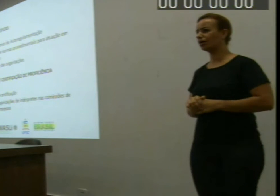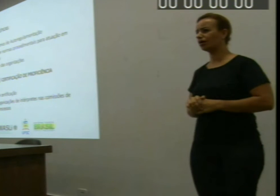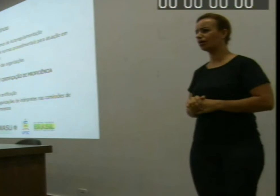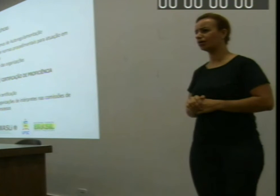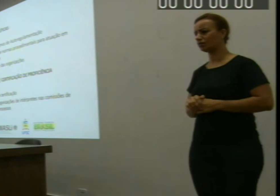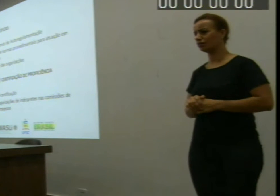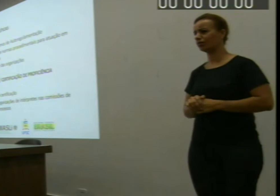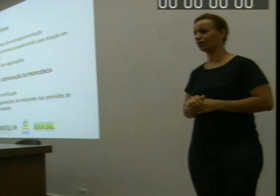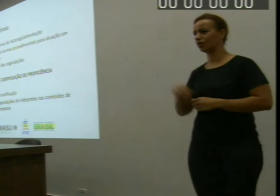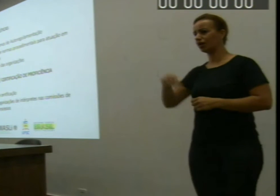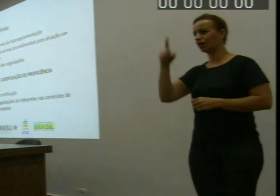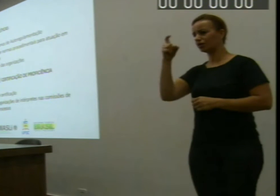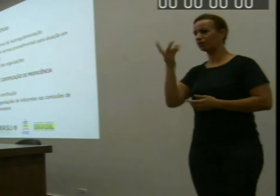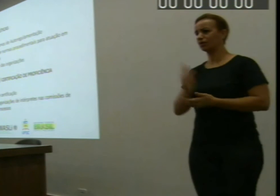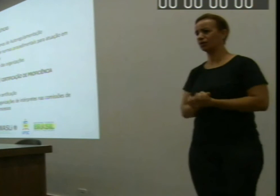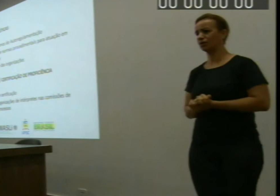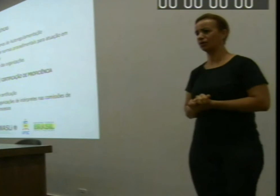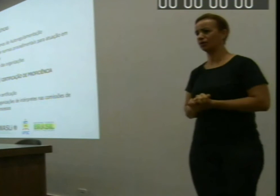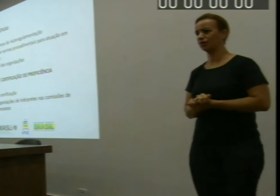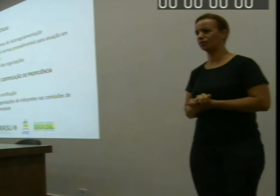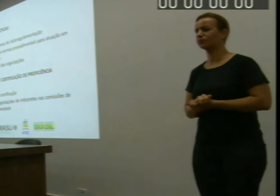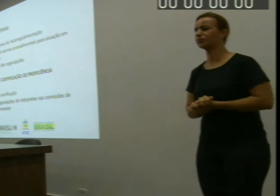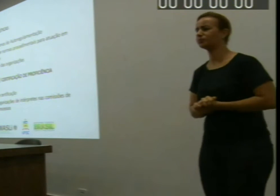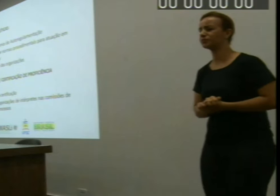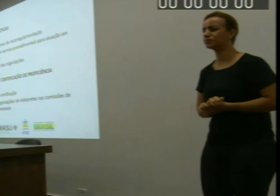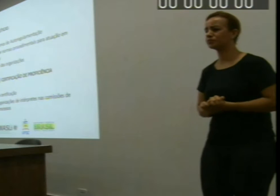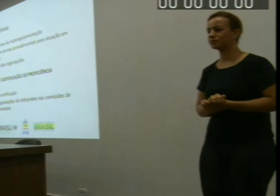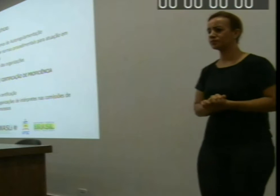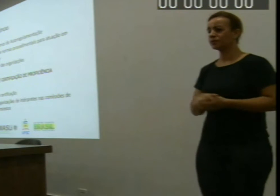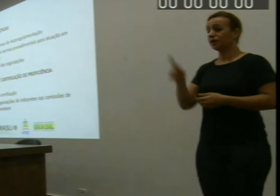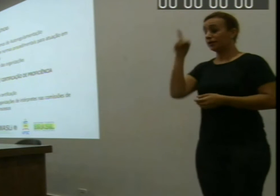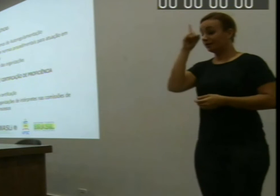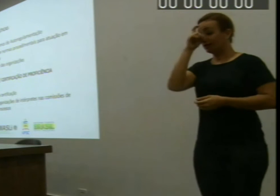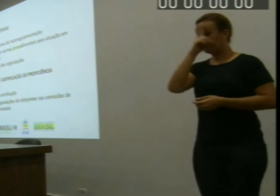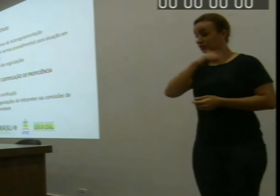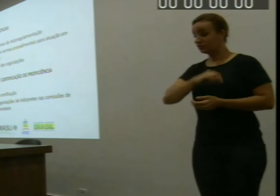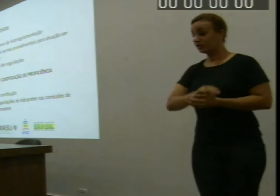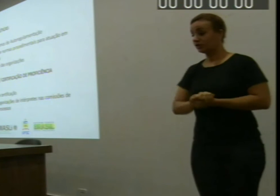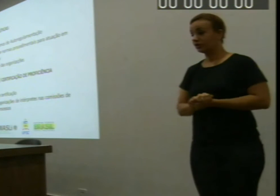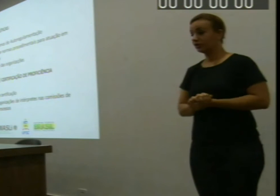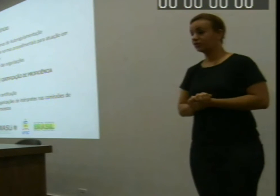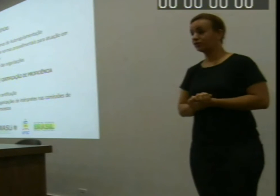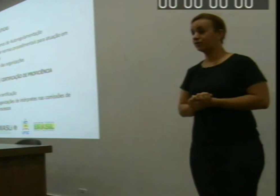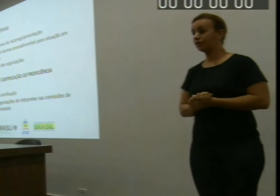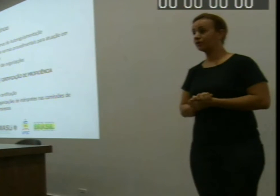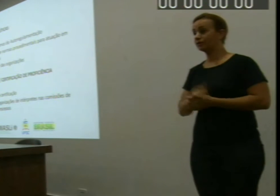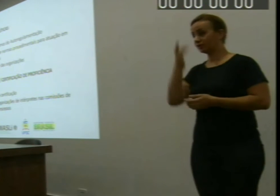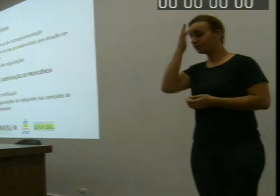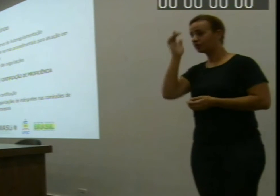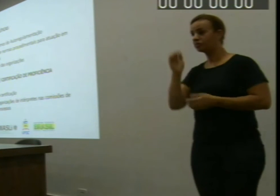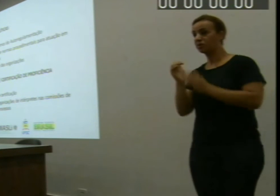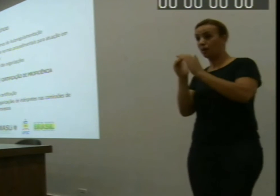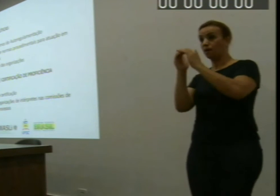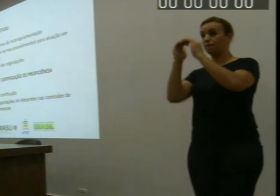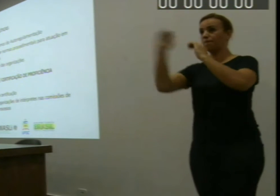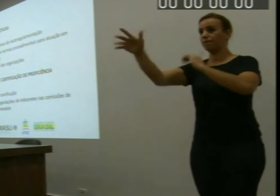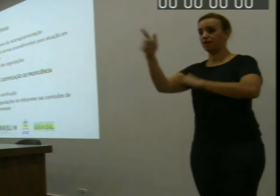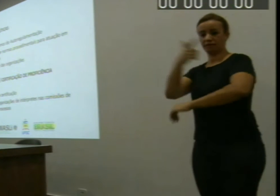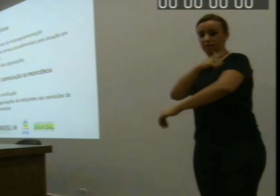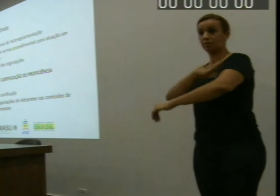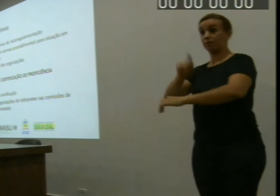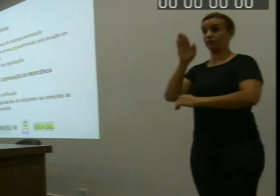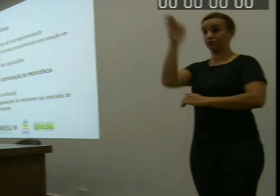Alguém manda a pro Ministério da Educação Eu imagino que que até hoje eu não conheci ninguém que tenha feito